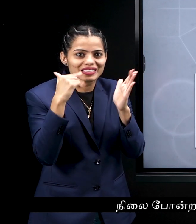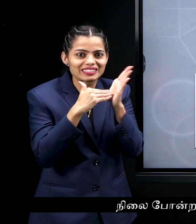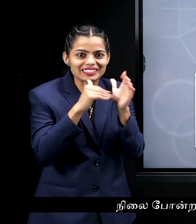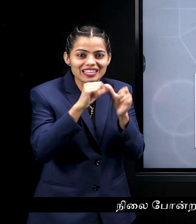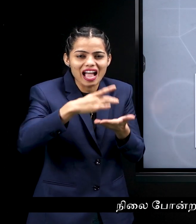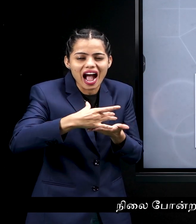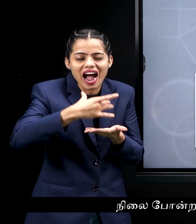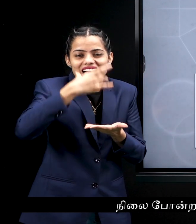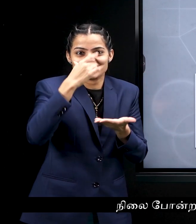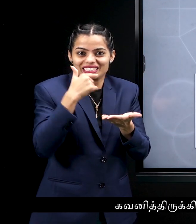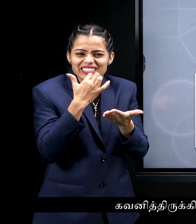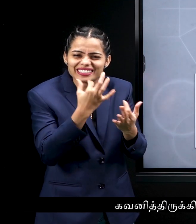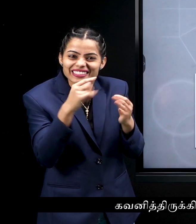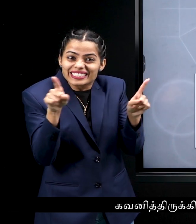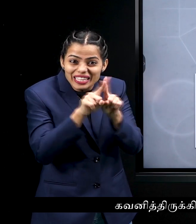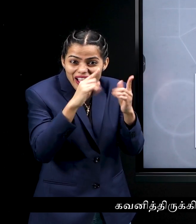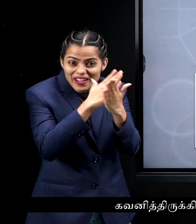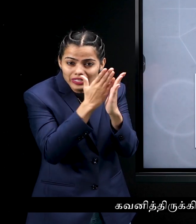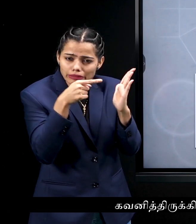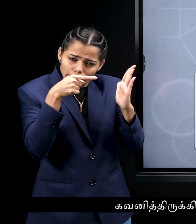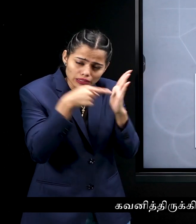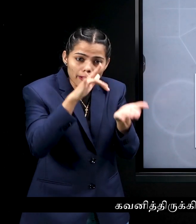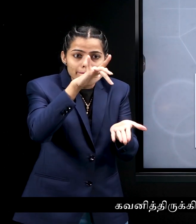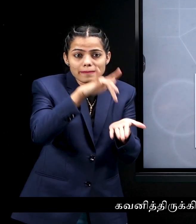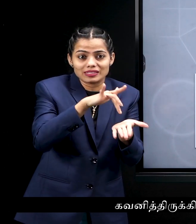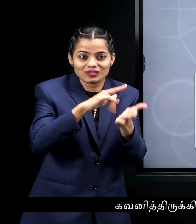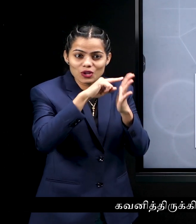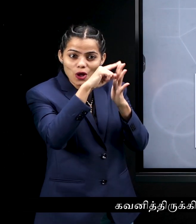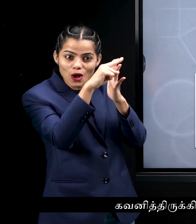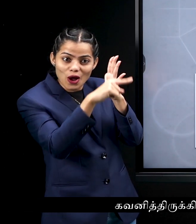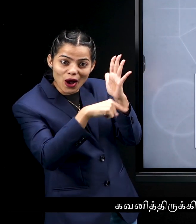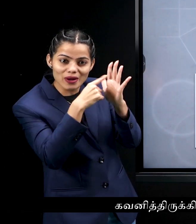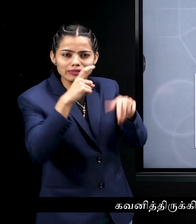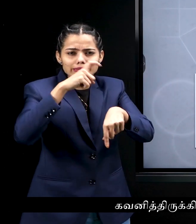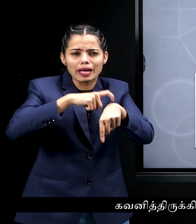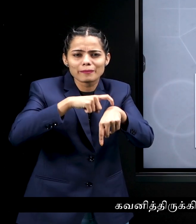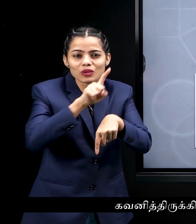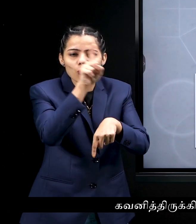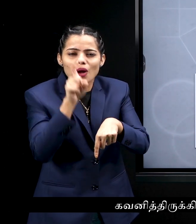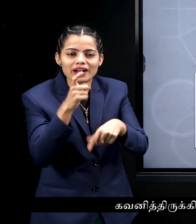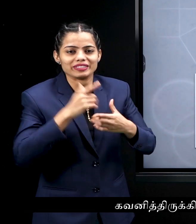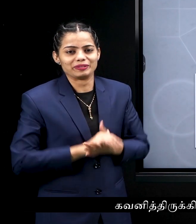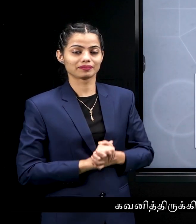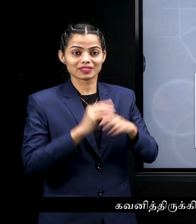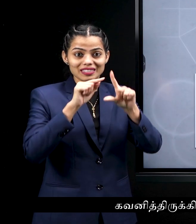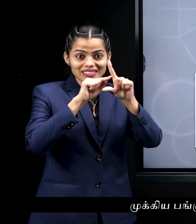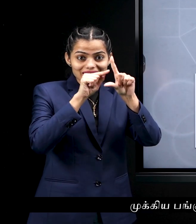போன்ற பல்வேறு கோணங்களை நீங்கள் எப்போதாவது கவனித்திருக்கிறீர்களா? நமது அன்றாட வாழ்வில் கோணங்கள் முக்கிய